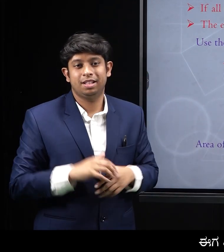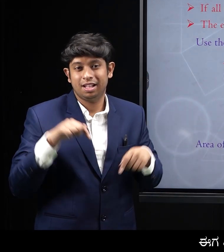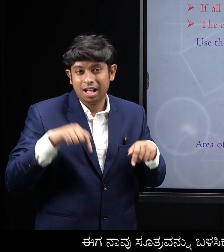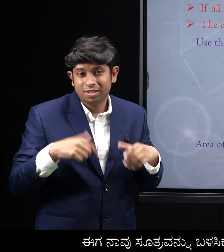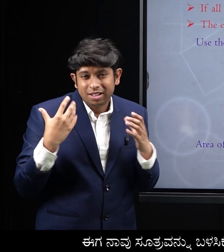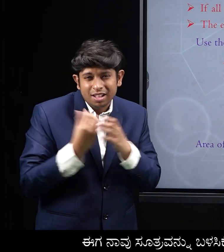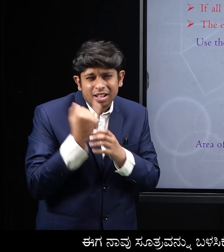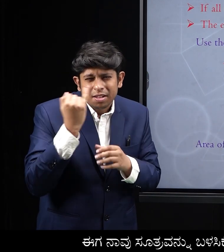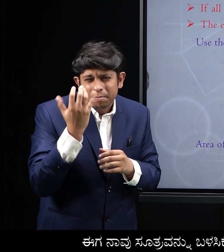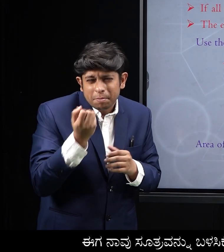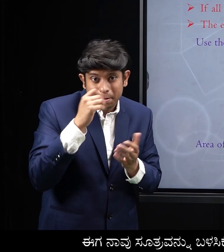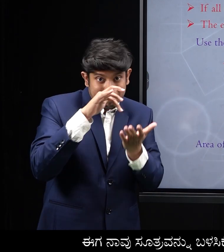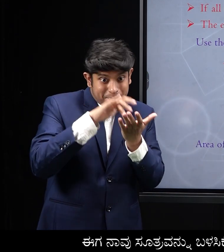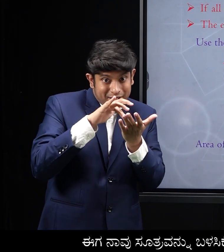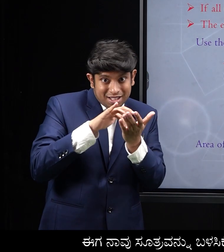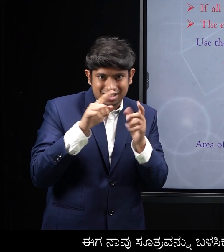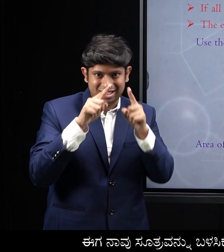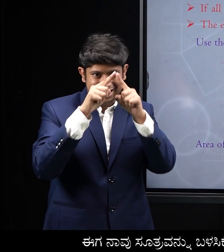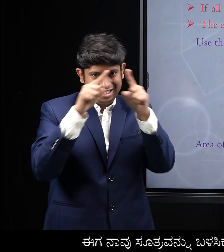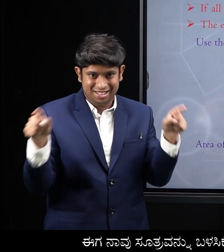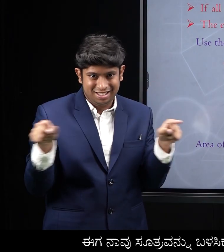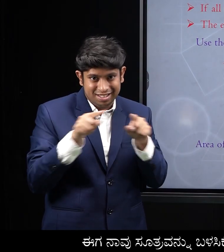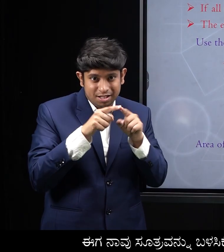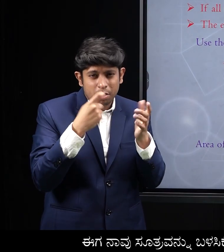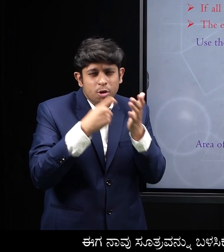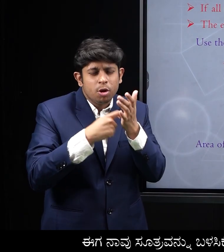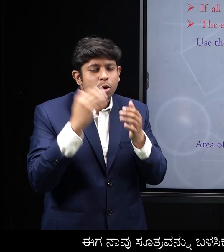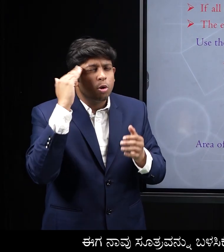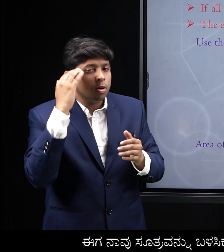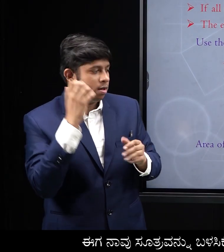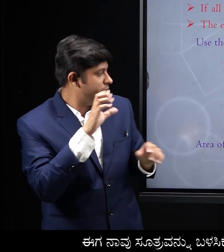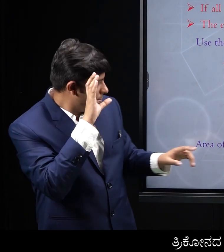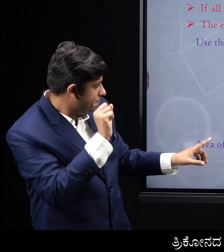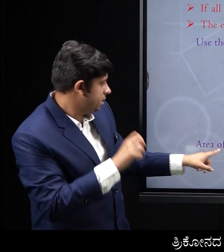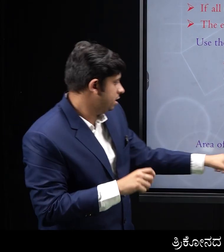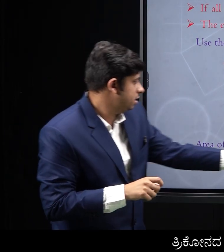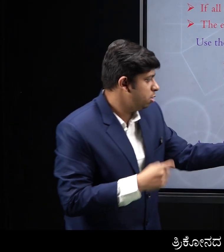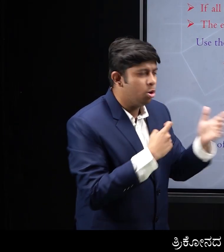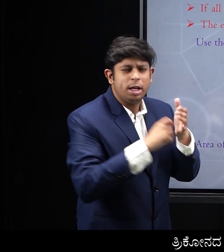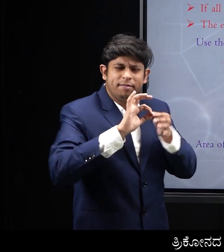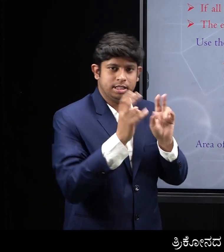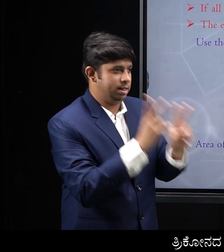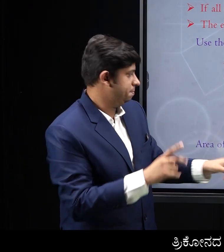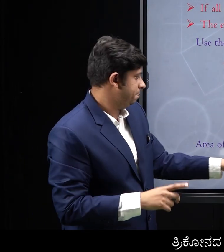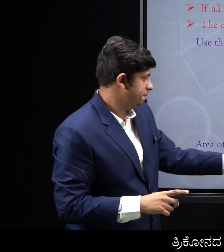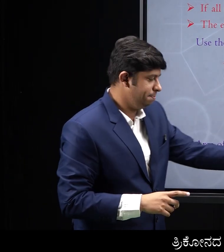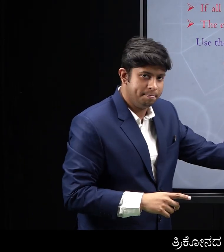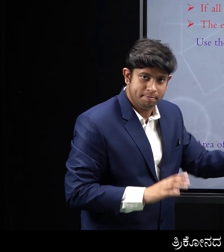ಈಗ ನಾವು ಸೂತ್ರವನ್ನು ಬಳಸಿಕೊಂಡು ತ್ರಿಕೋನದ ಪ್ರದೇಶವನ್ನು ಕಂಡುಹಿಡಿಯಬಹುದು. ತ್ರಿಕೋನದ ವಿಸ್ತೀರ್ಣ ಇಸ್ ಈಕ್ವಲ್ ಟು